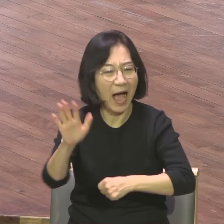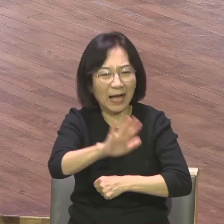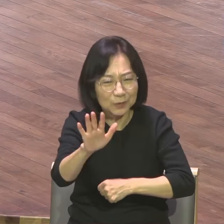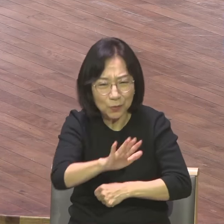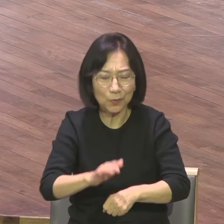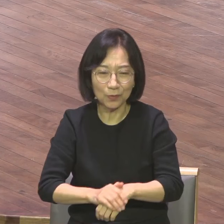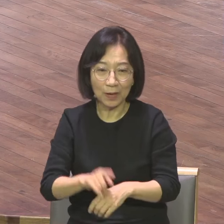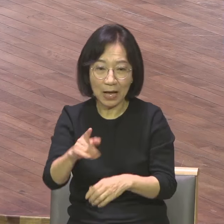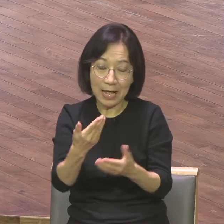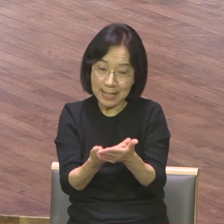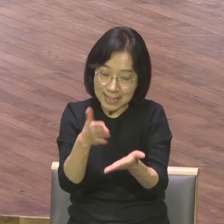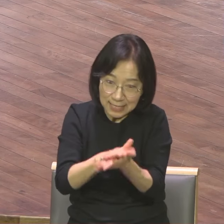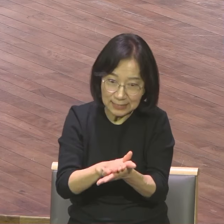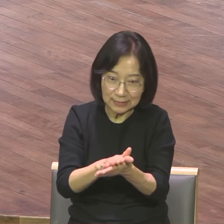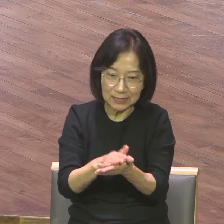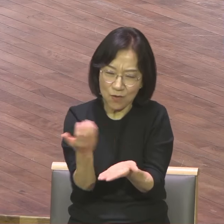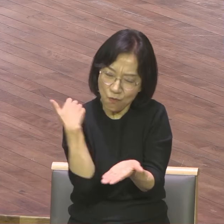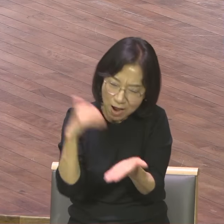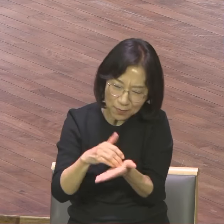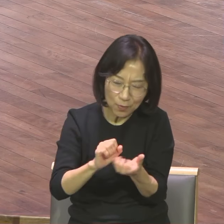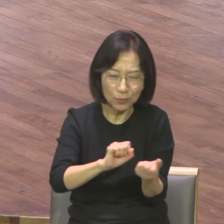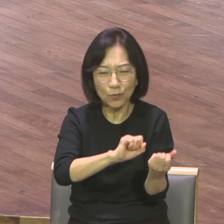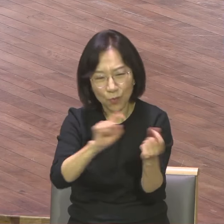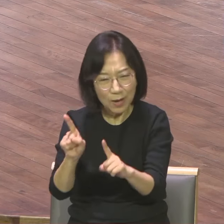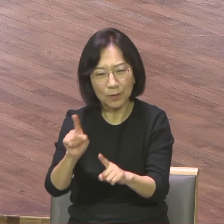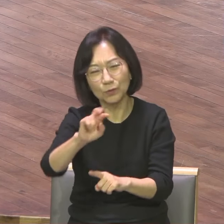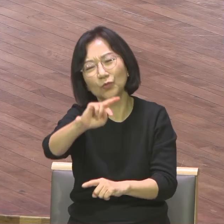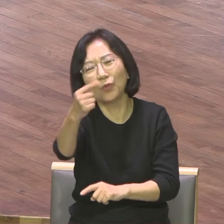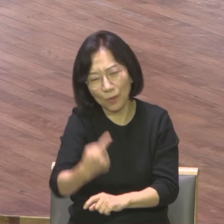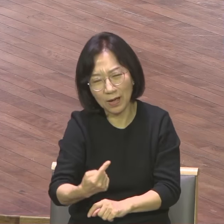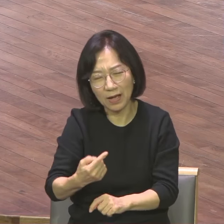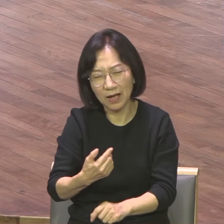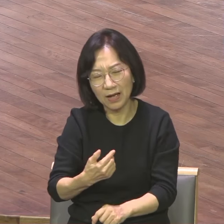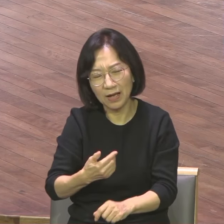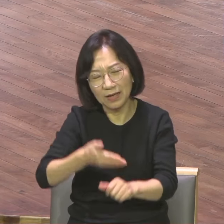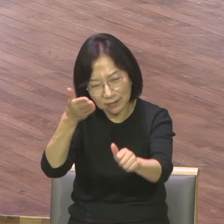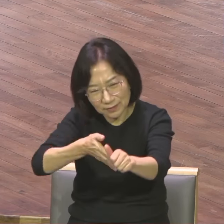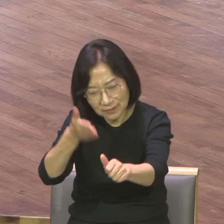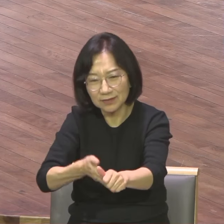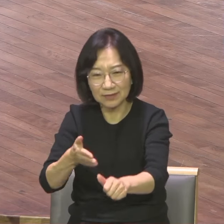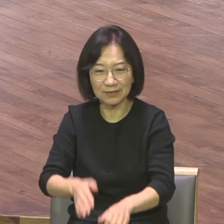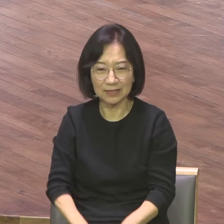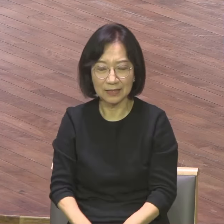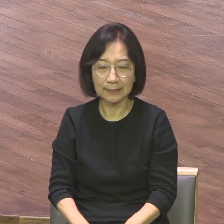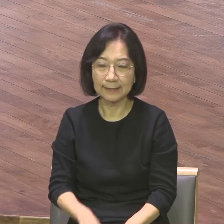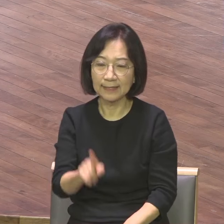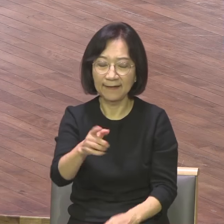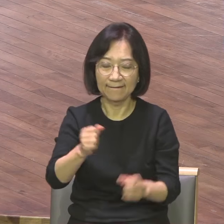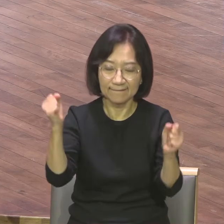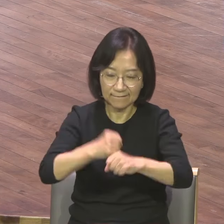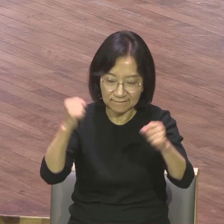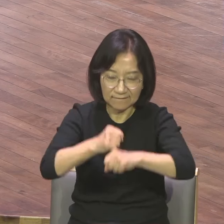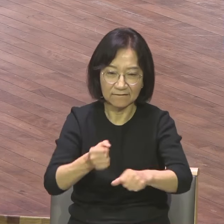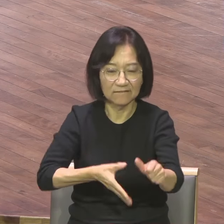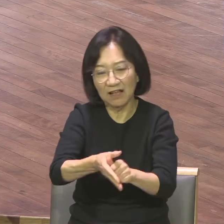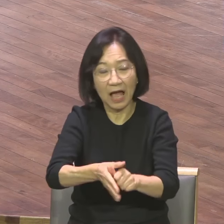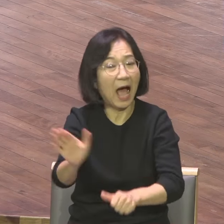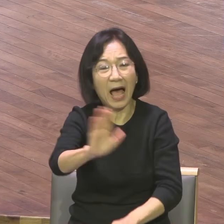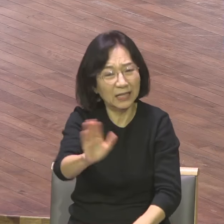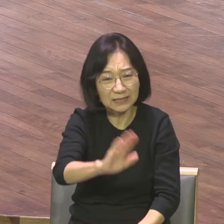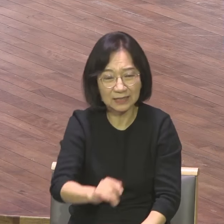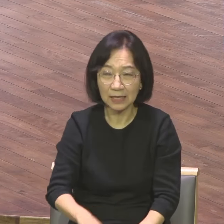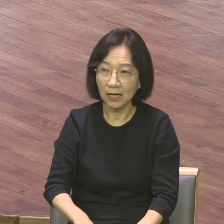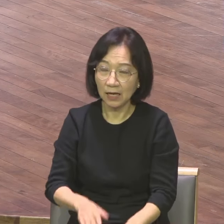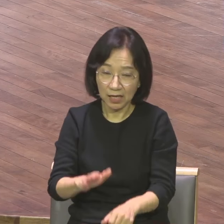하나님께 돌아오기 하기 위한 것이에요. 하나님 그런 분이에요. 망하게 만드는 분이 아니라 어떻게 하든지